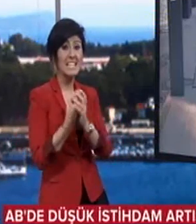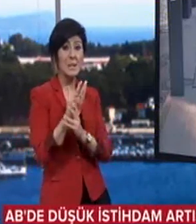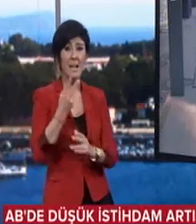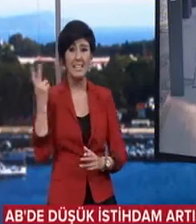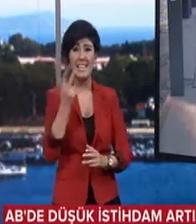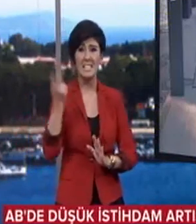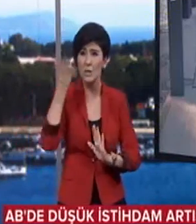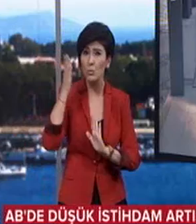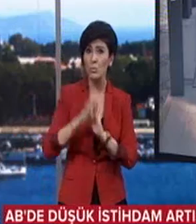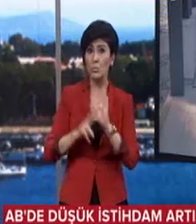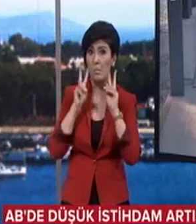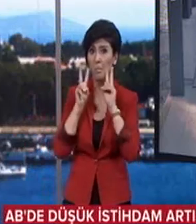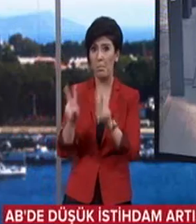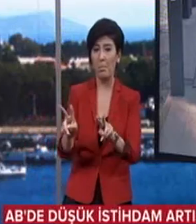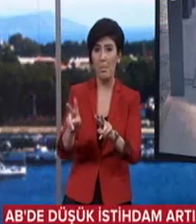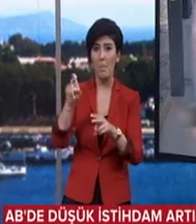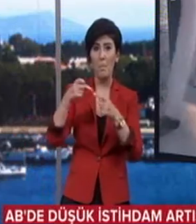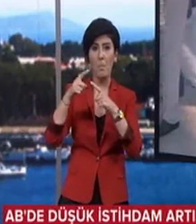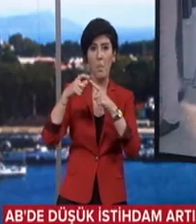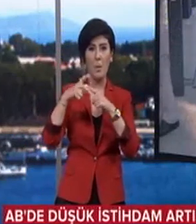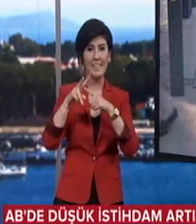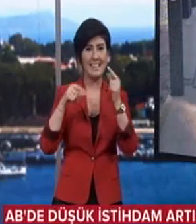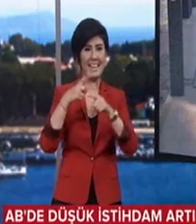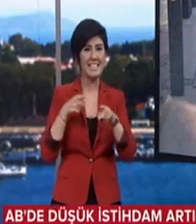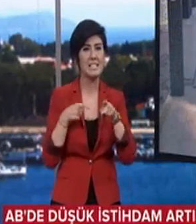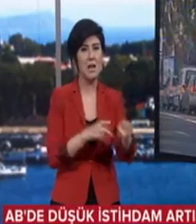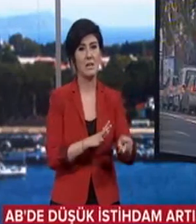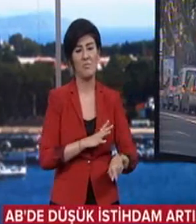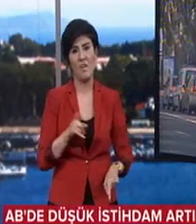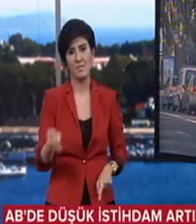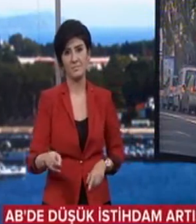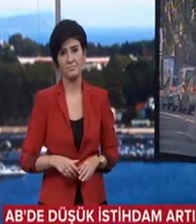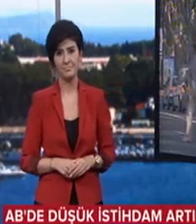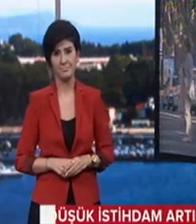istihdamdaki keskin düşüş göze çarparken onu Portekiz takip etti.